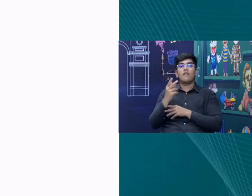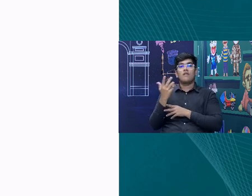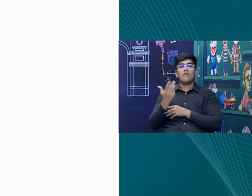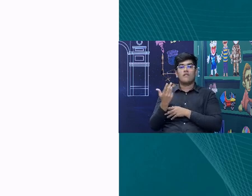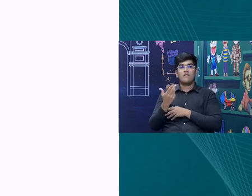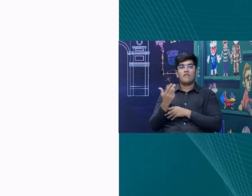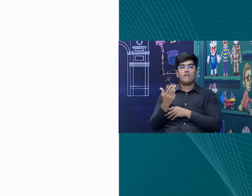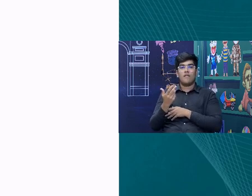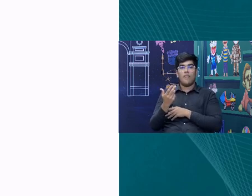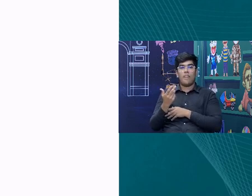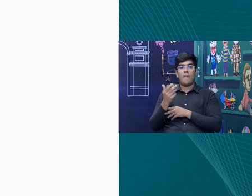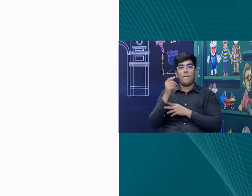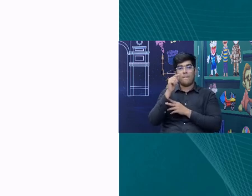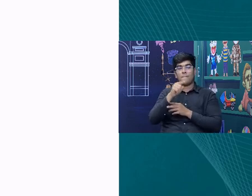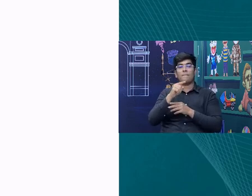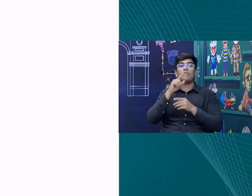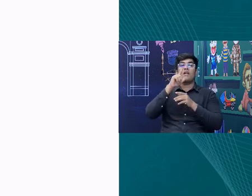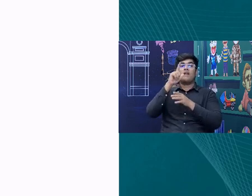डाख खाने में अब